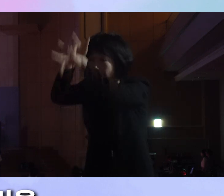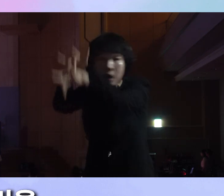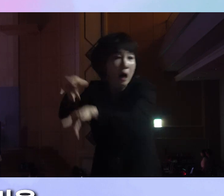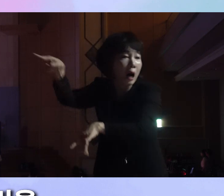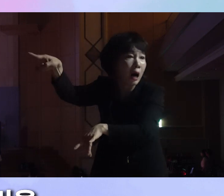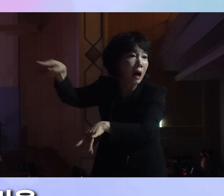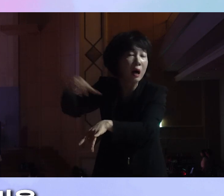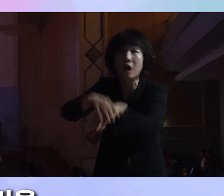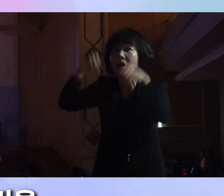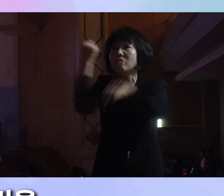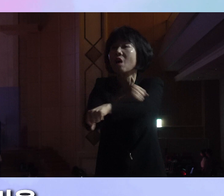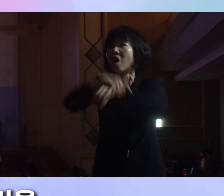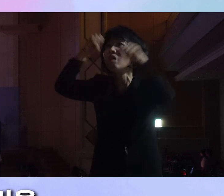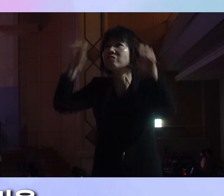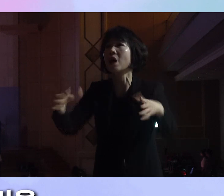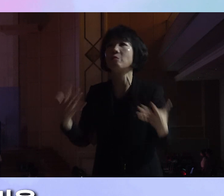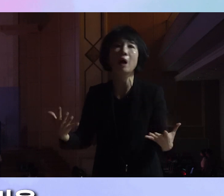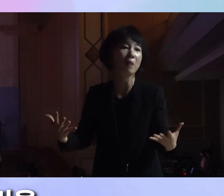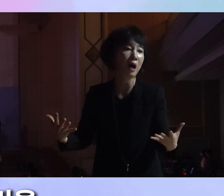지켰나